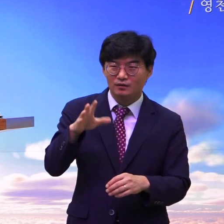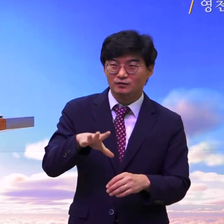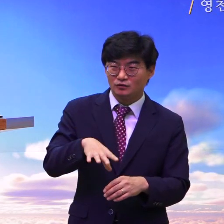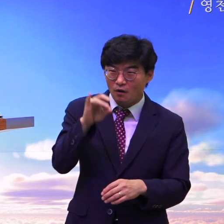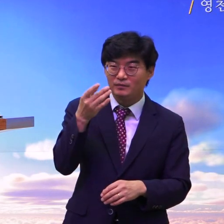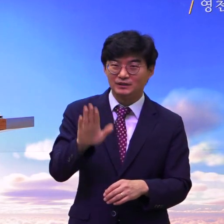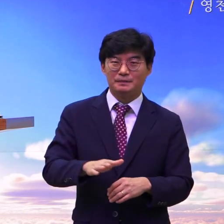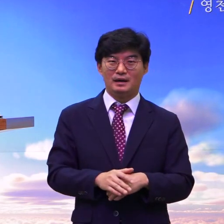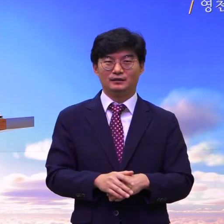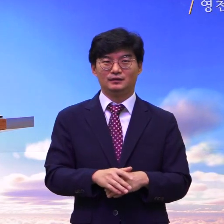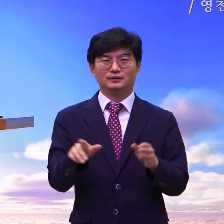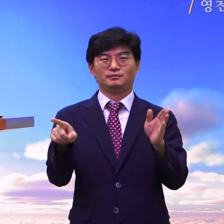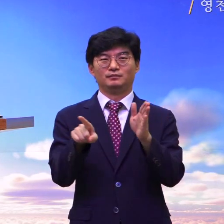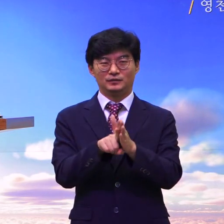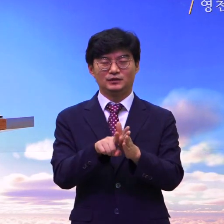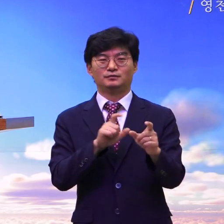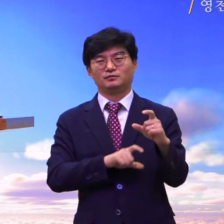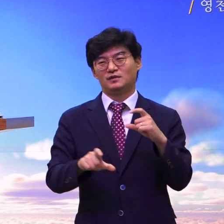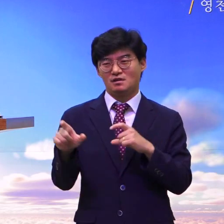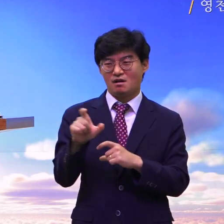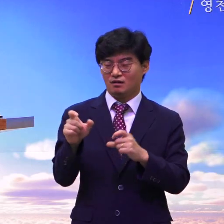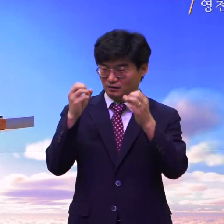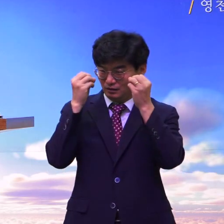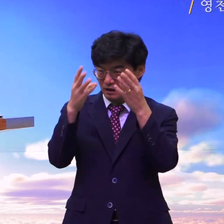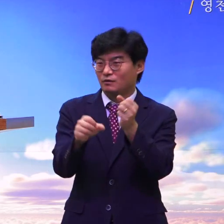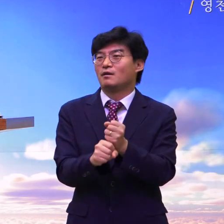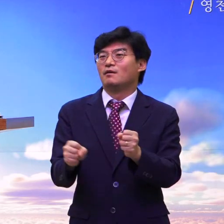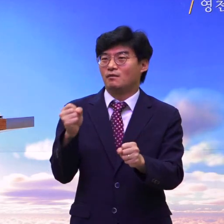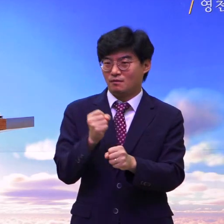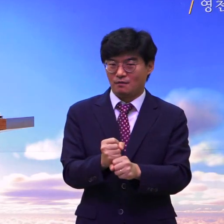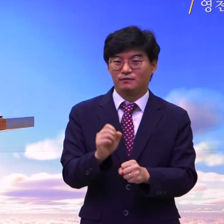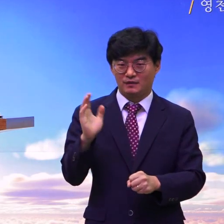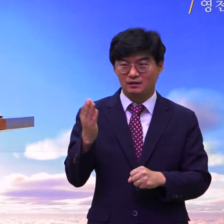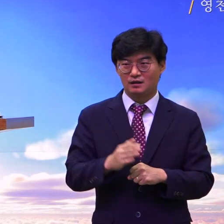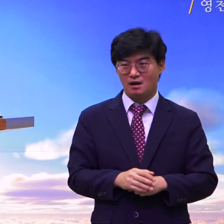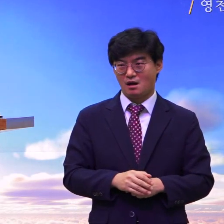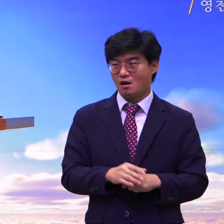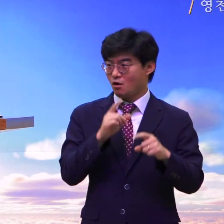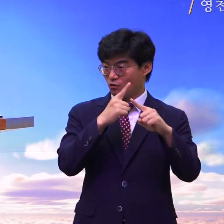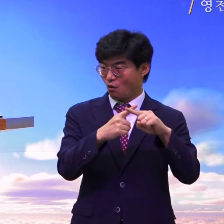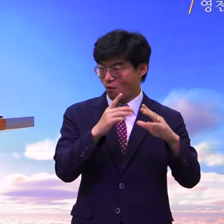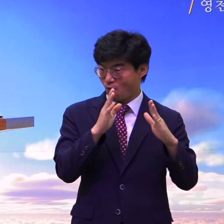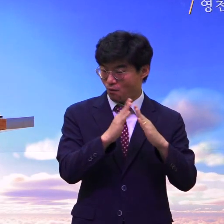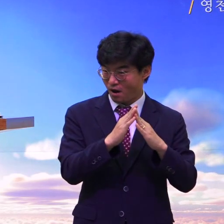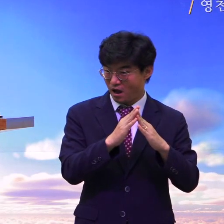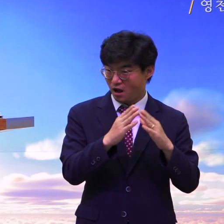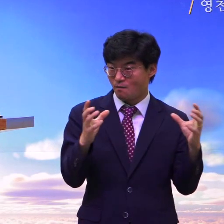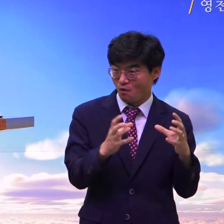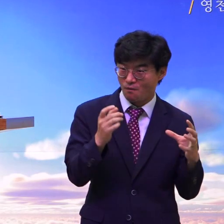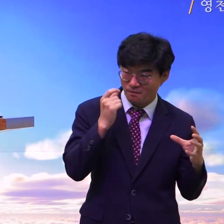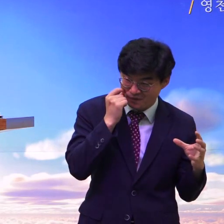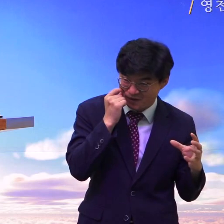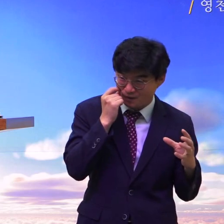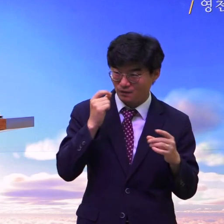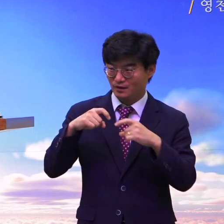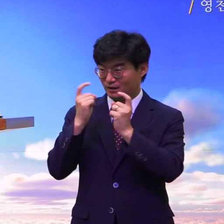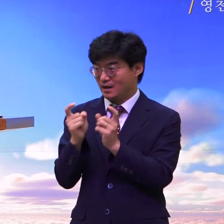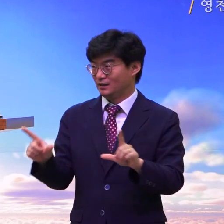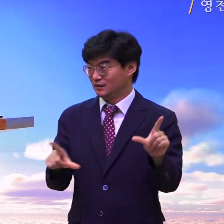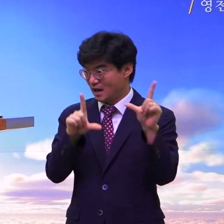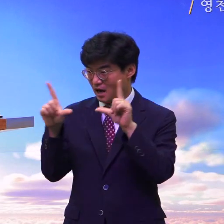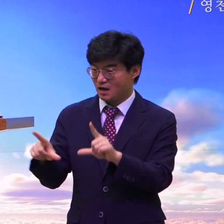삼고 있습니다. 일상의 삶이 통제되고 종교 생활이 제한받고 수개월째 예배가